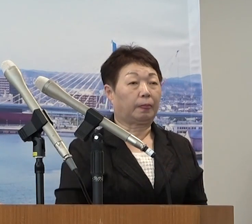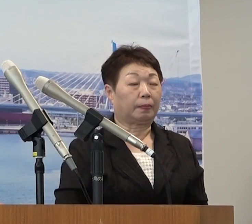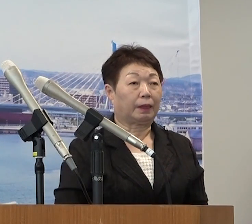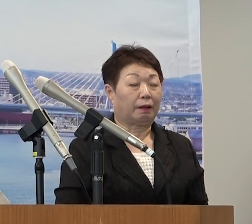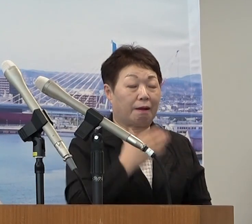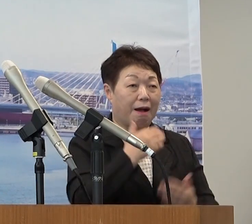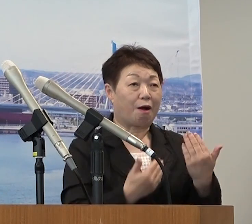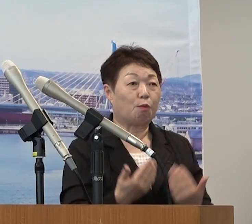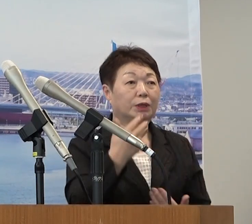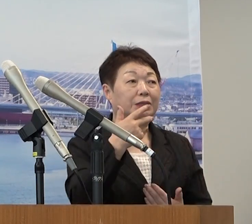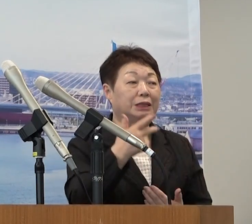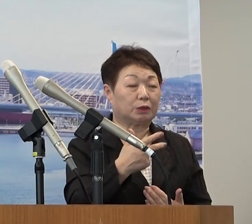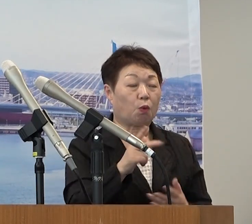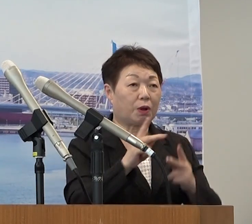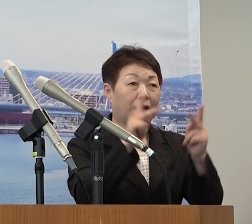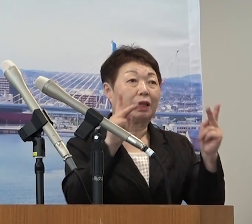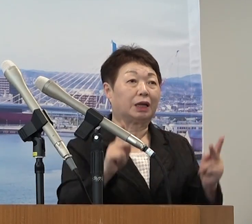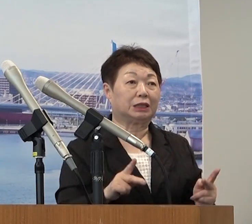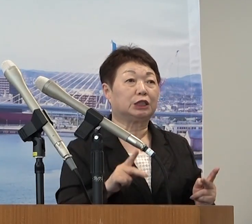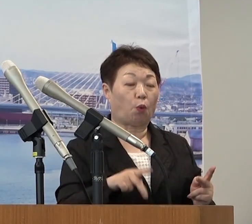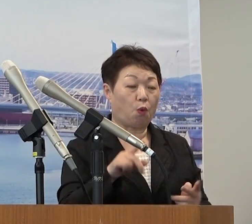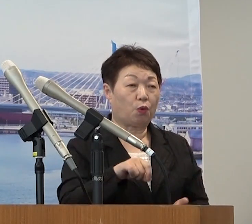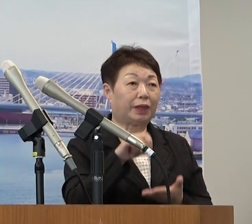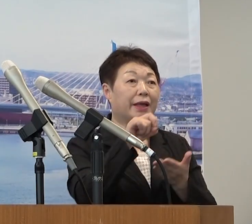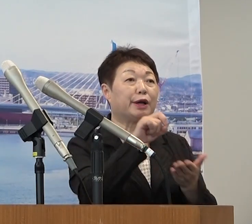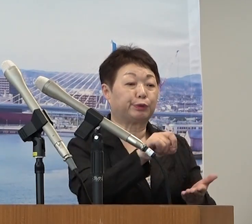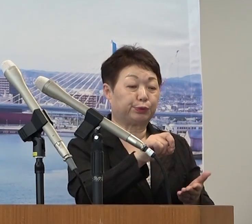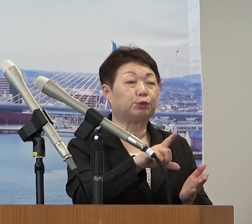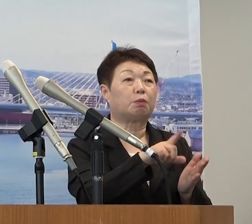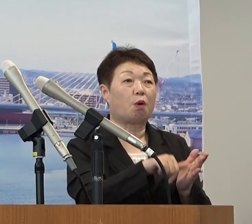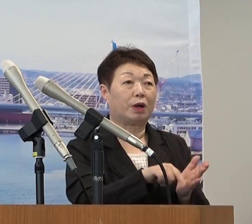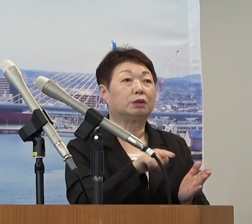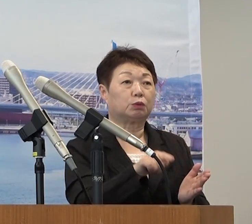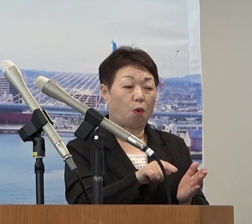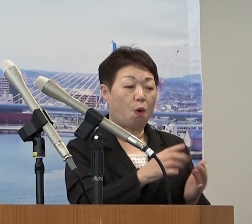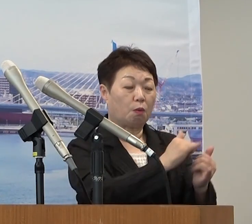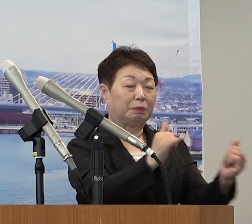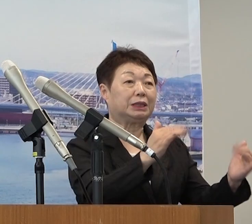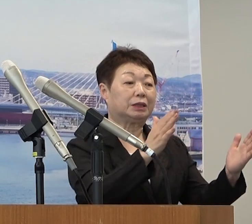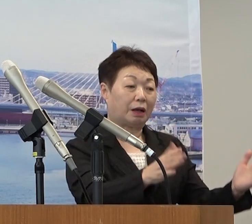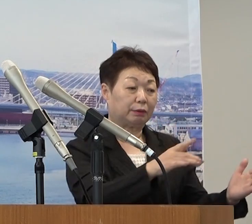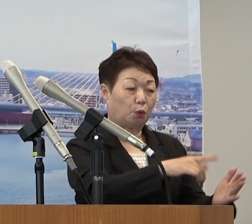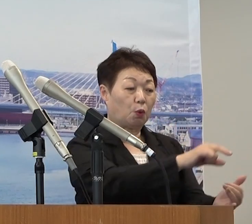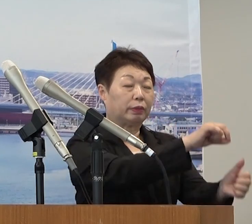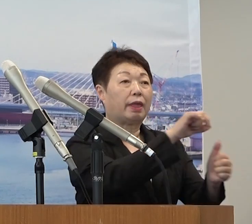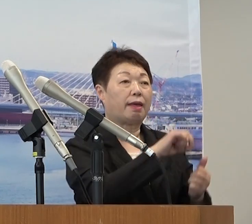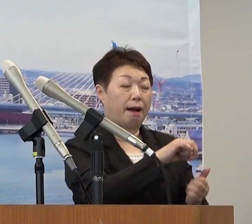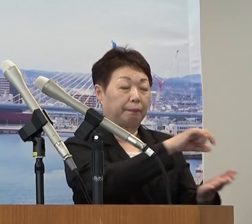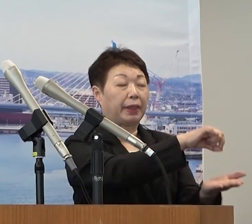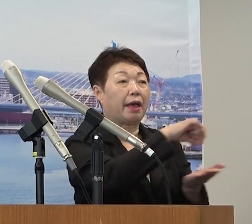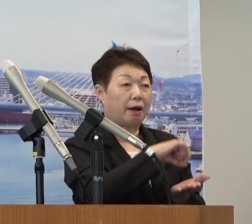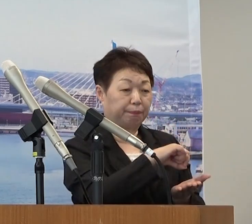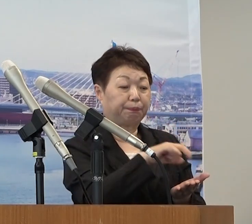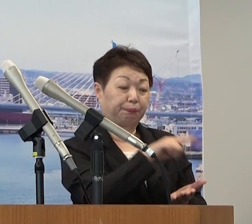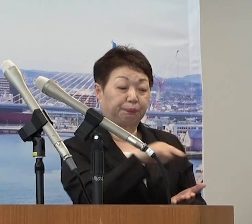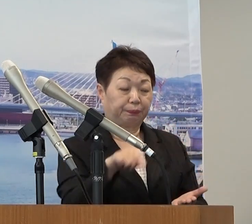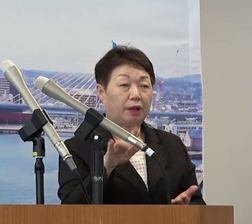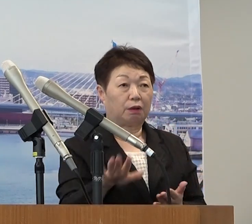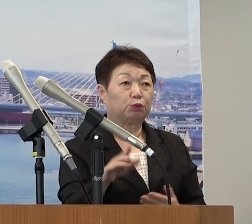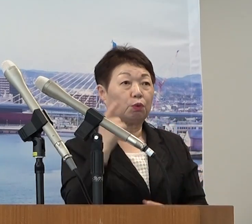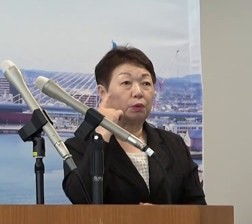市がですね、市の課題をこう提案する場合と民間から提案している場合とあるとおっしゃってましたけれども、